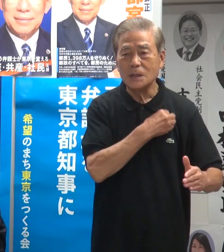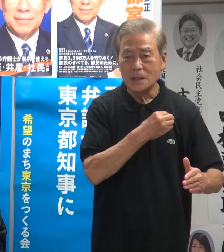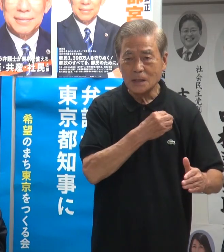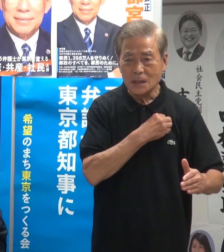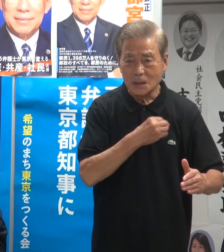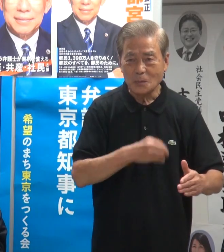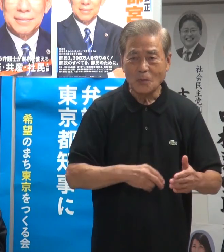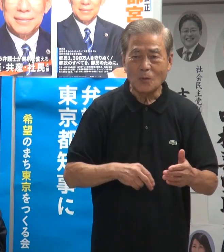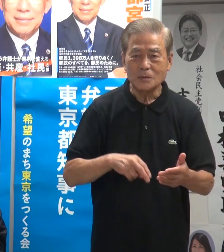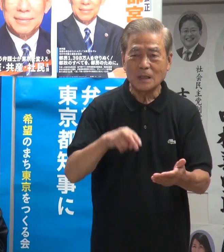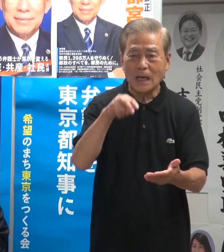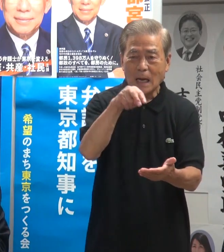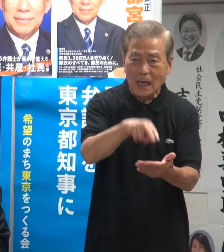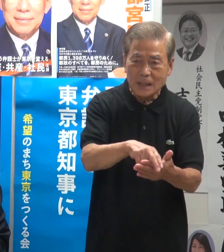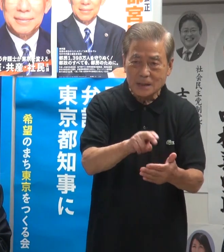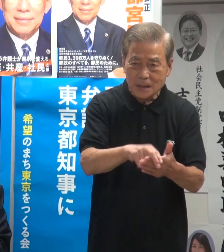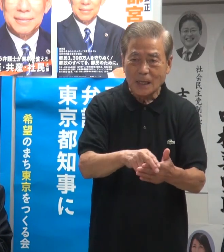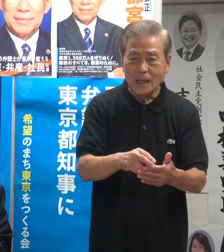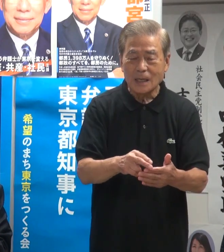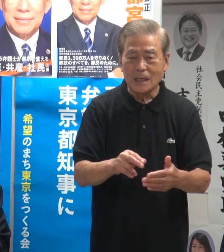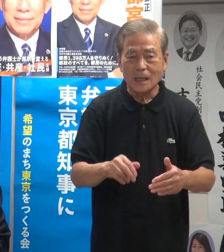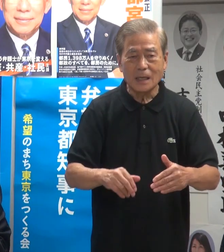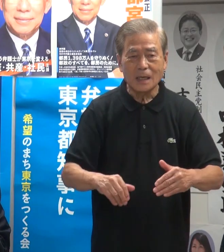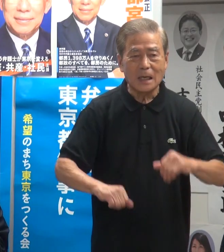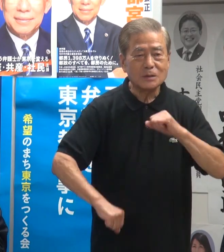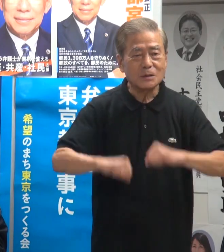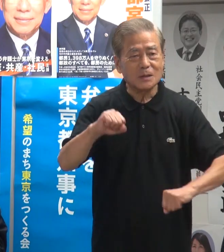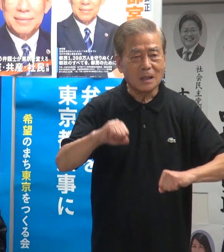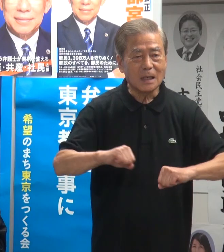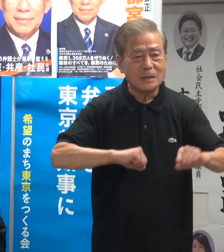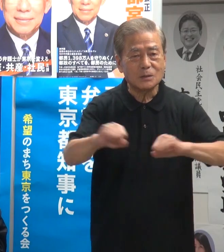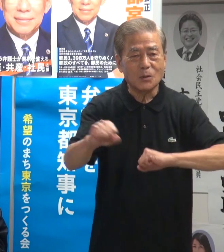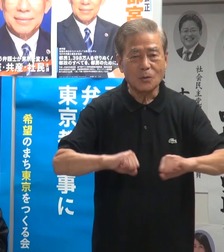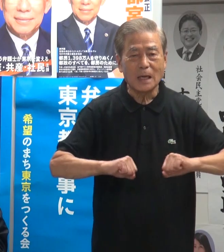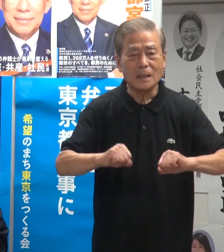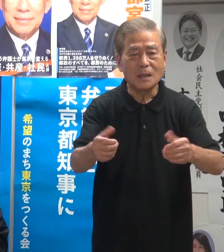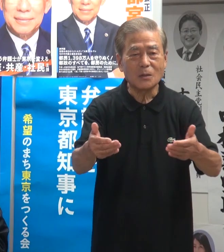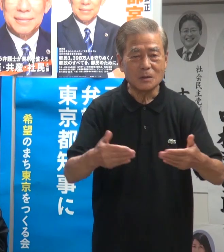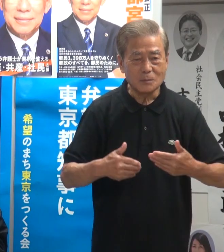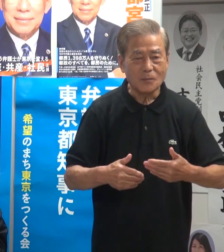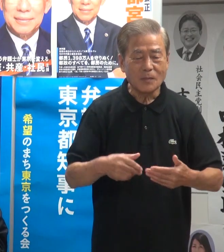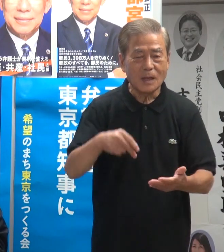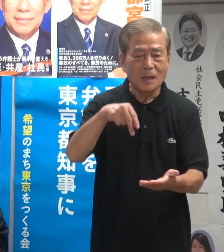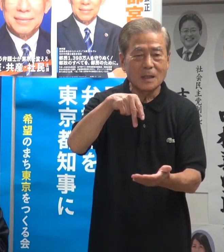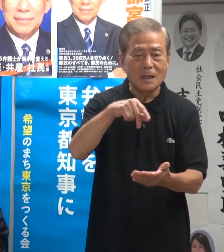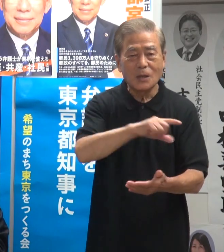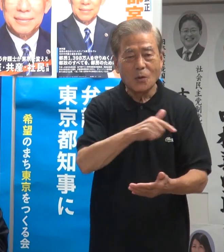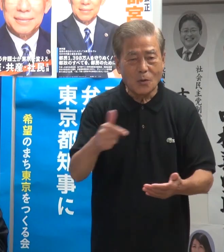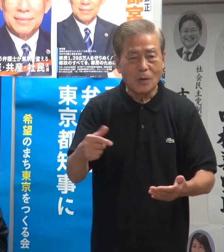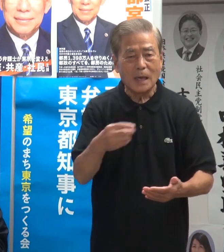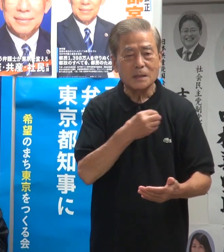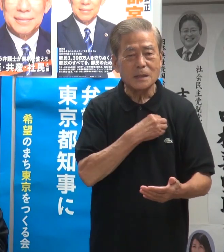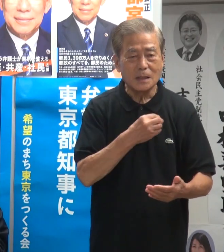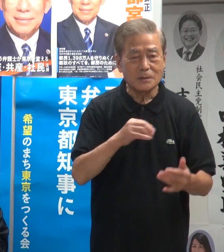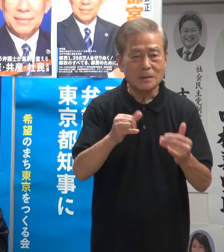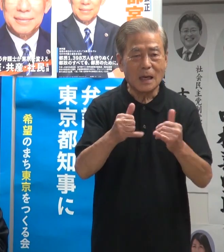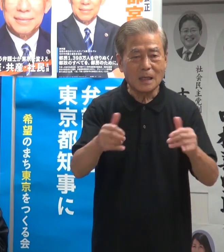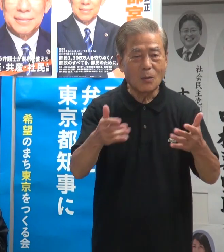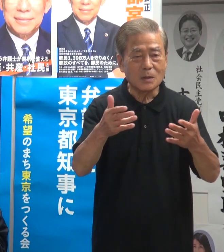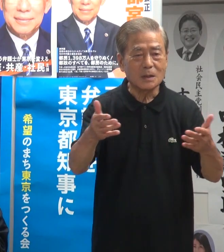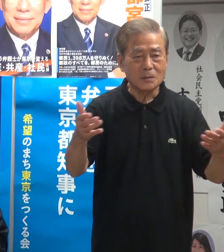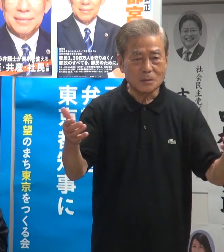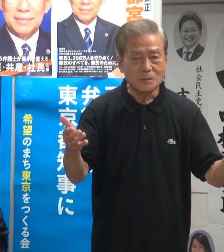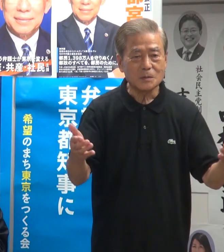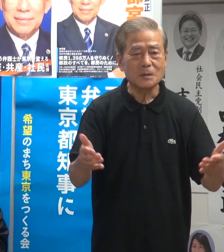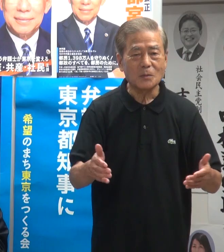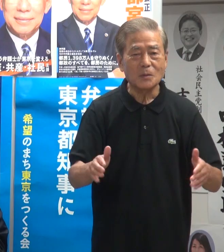運動をやっていきたいな。だから宇都県ゼミからそういう議員さんが出てきたっていうのは非常に評価してますので、一